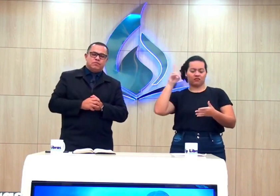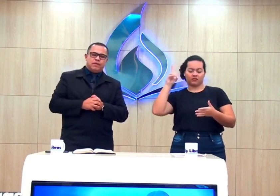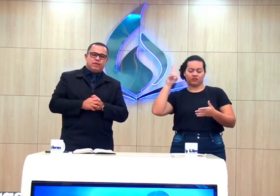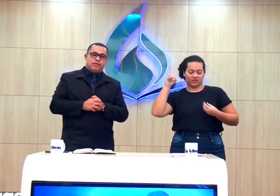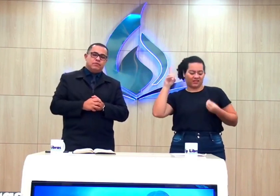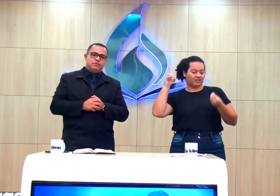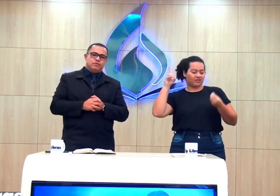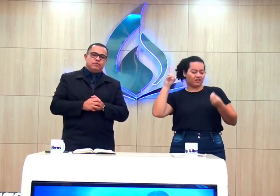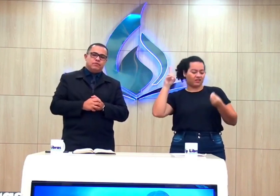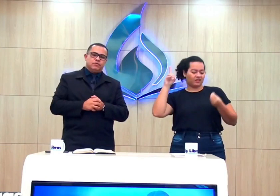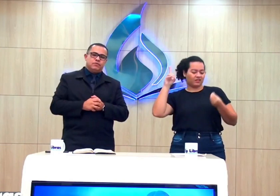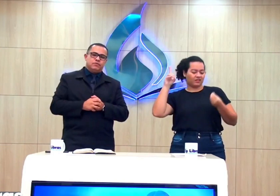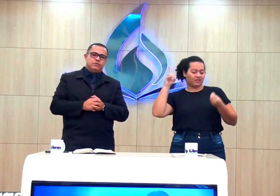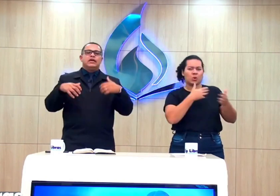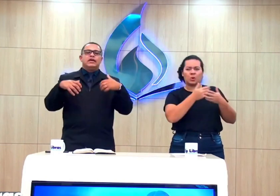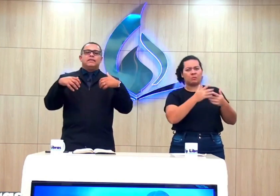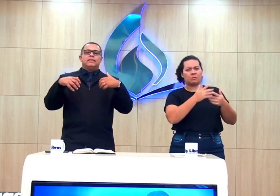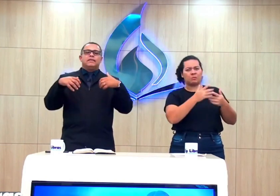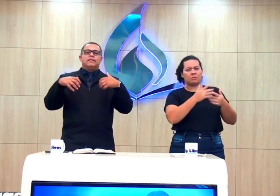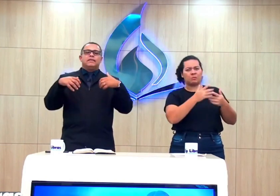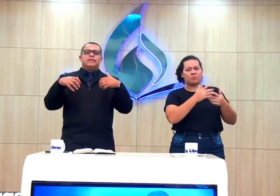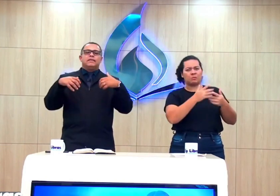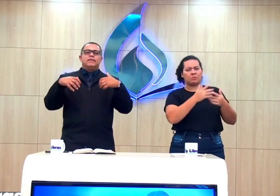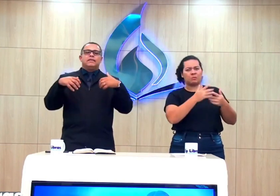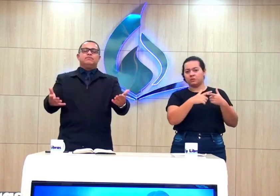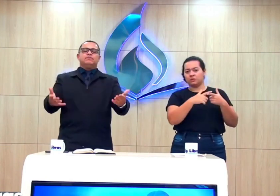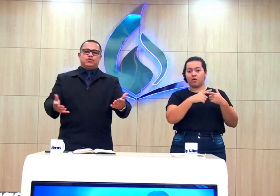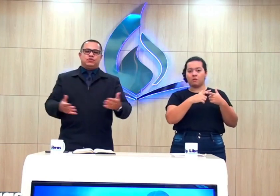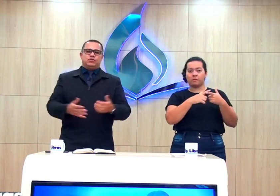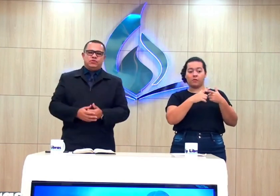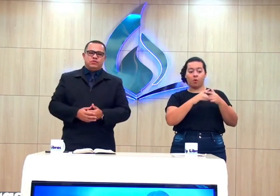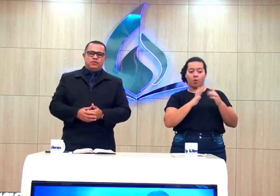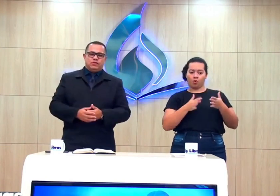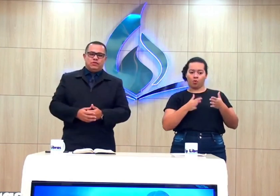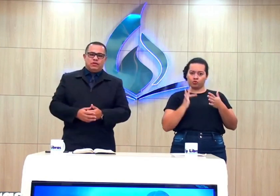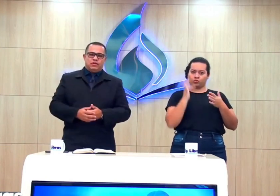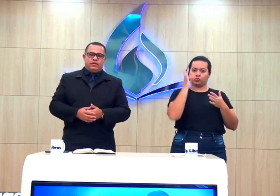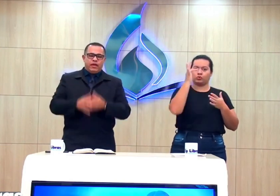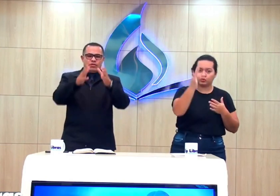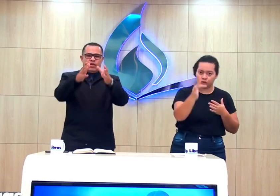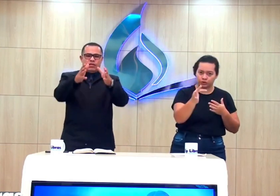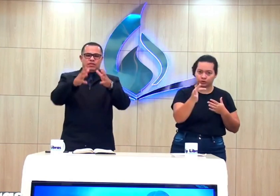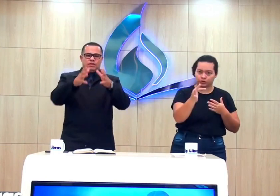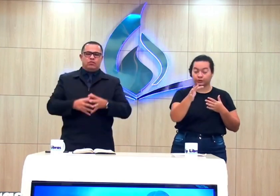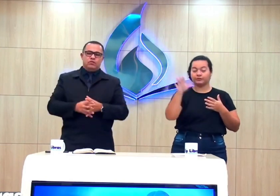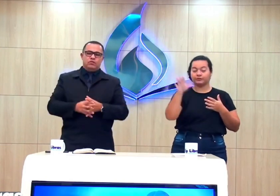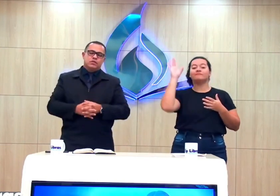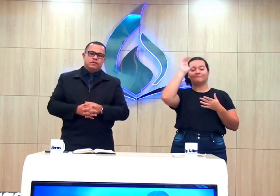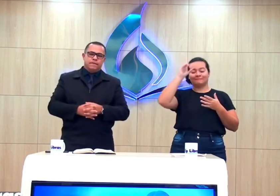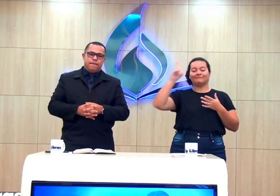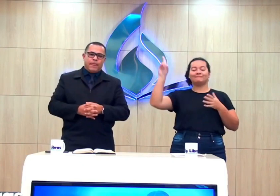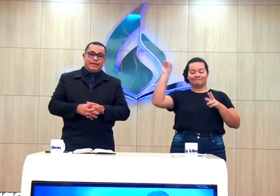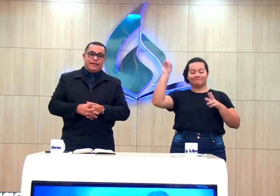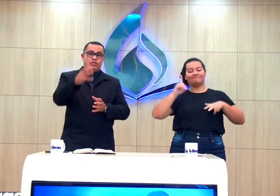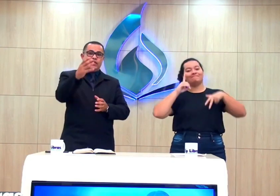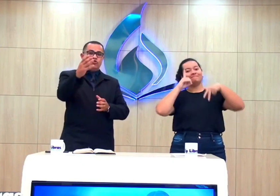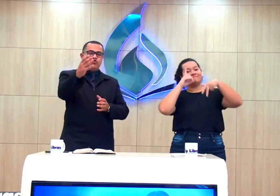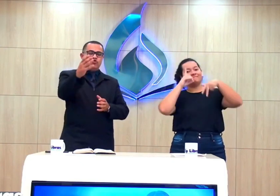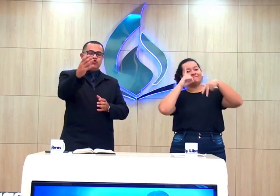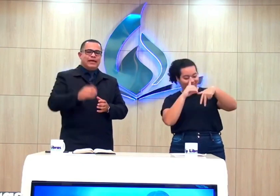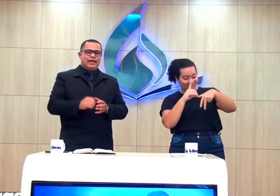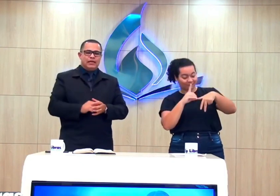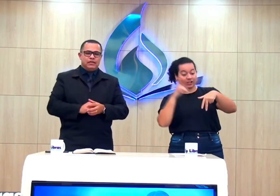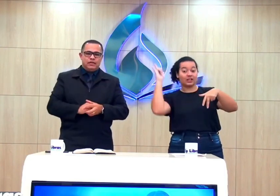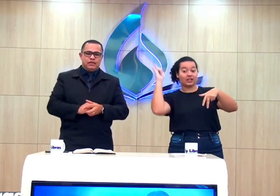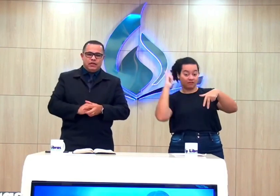nós estamos passando, ou que passaremos. Deus, Ele está conosco. Deus, Ele